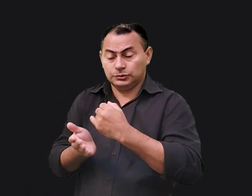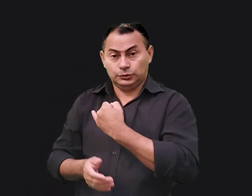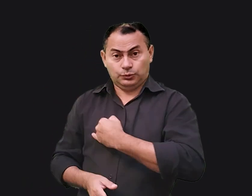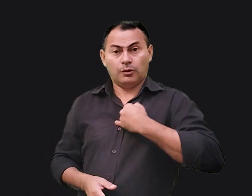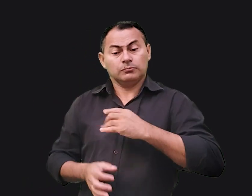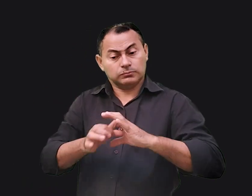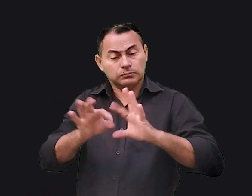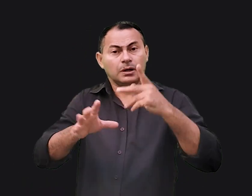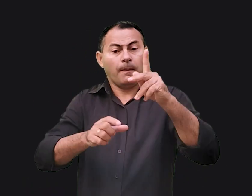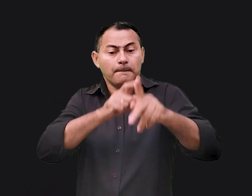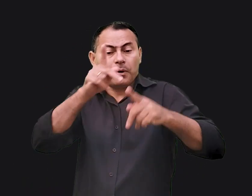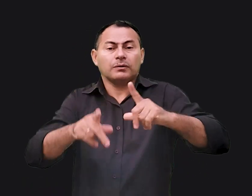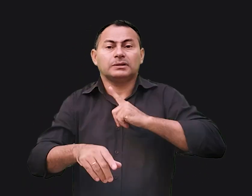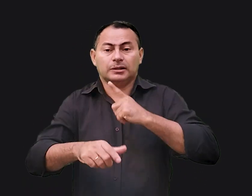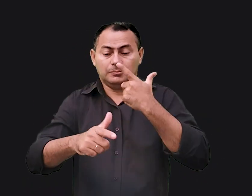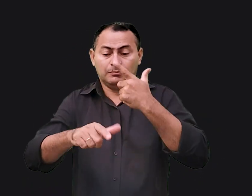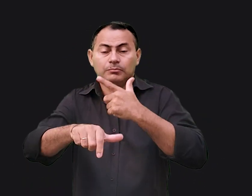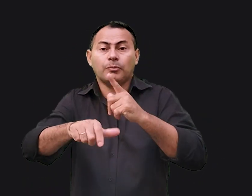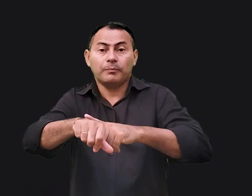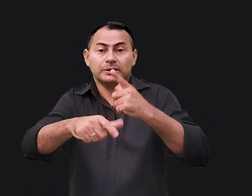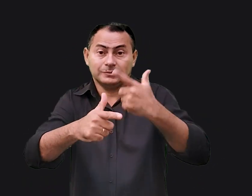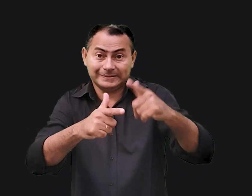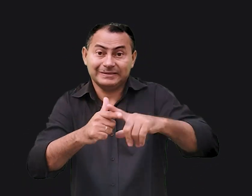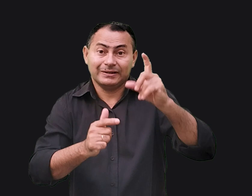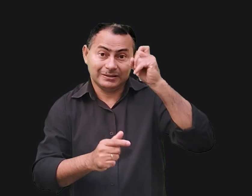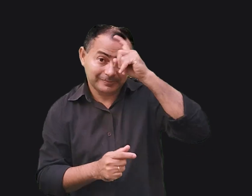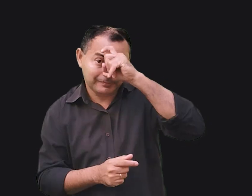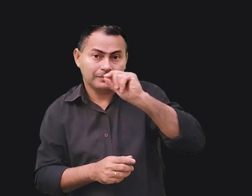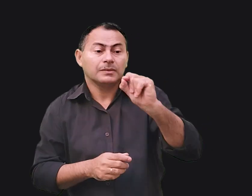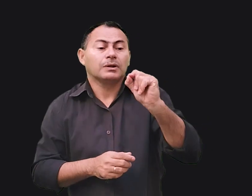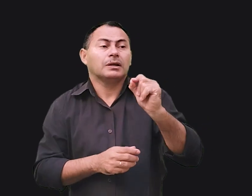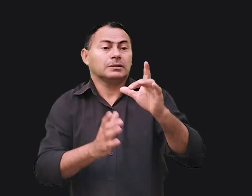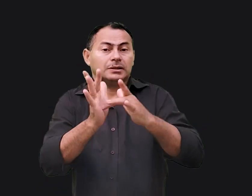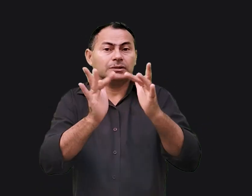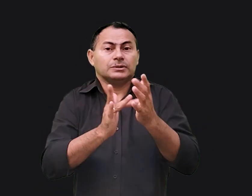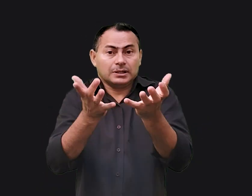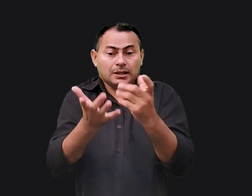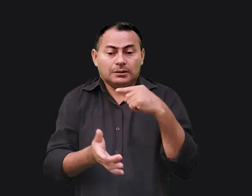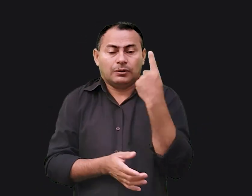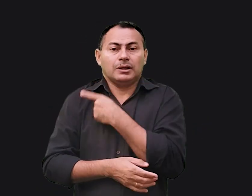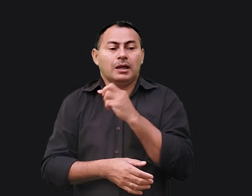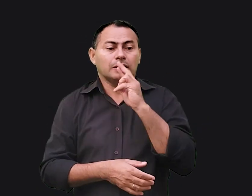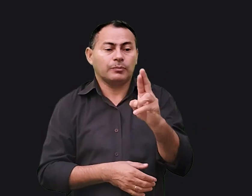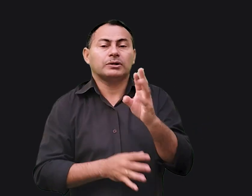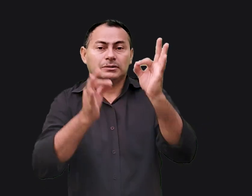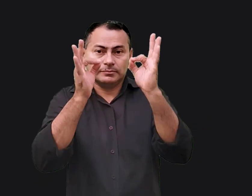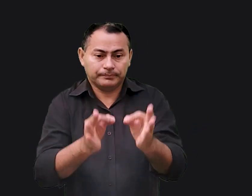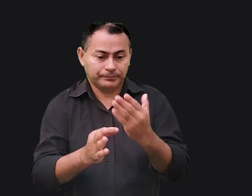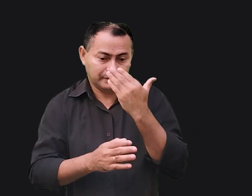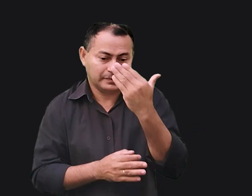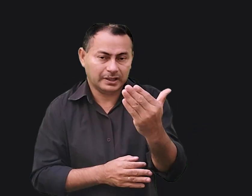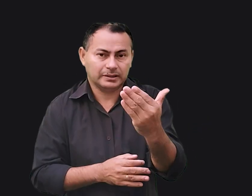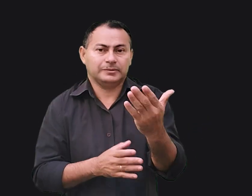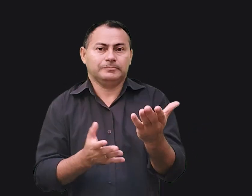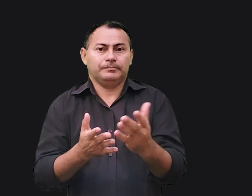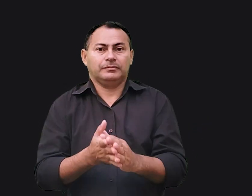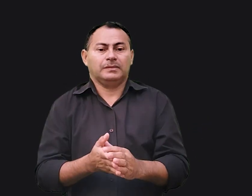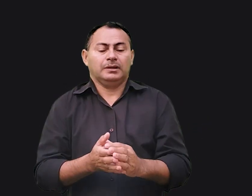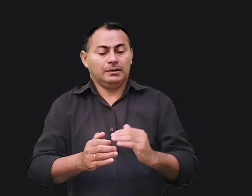que Deus permite que seu povo passe por tempestades. E o que Ele quer de nós é a resposta certa diante dela.